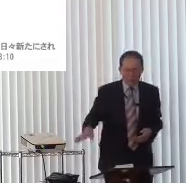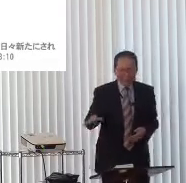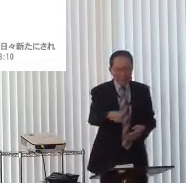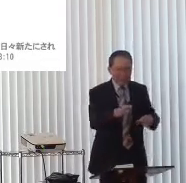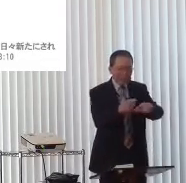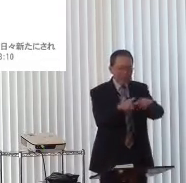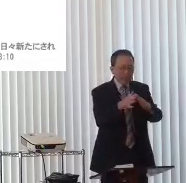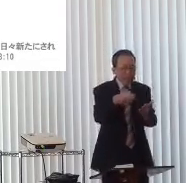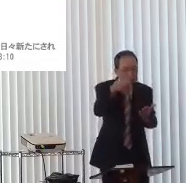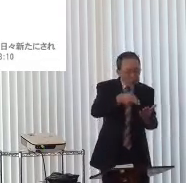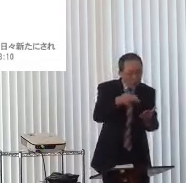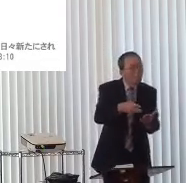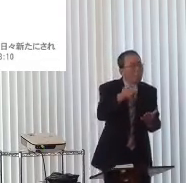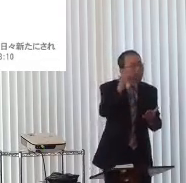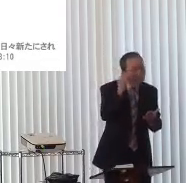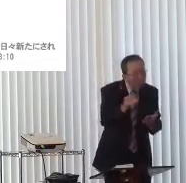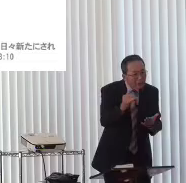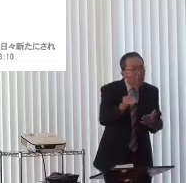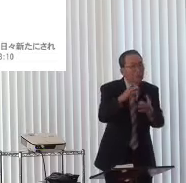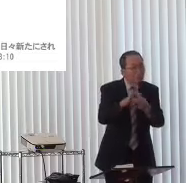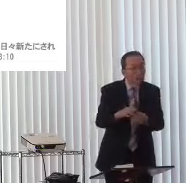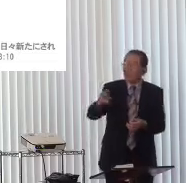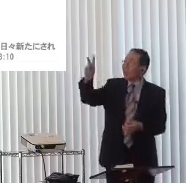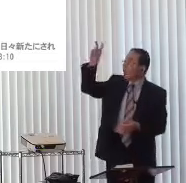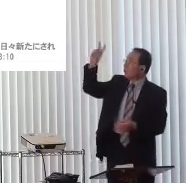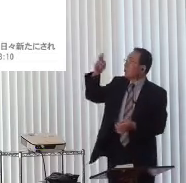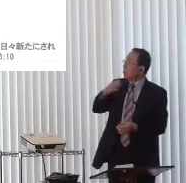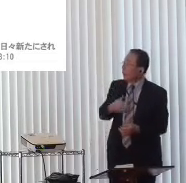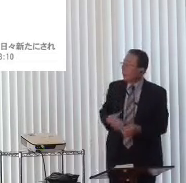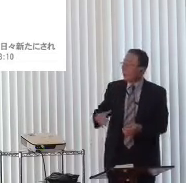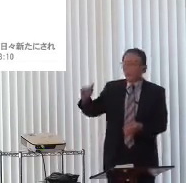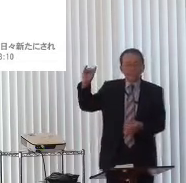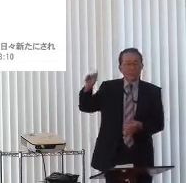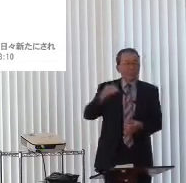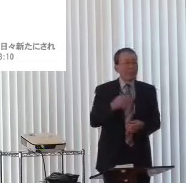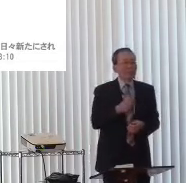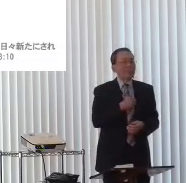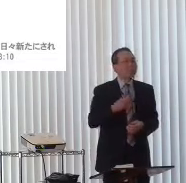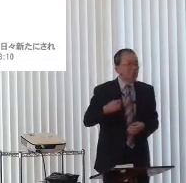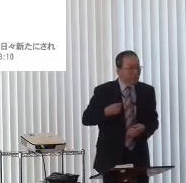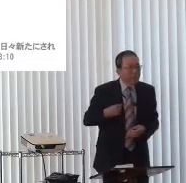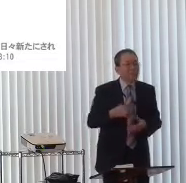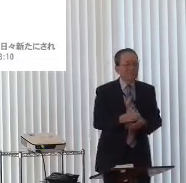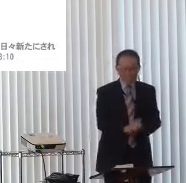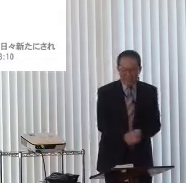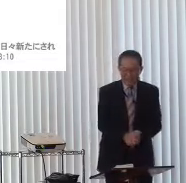神を知ることができる、神はどういう方かということを知ることができます。